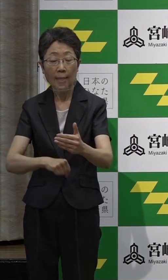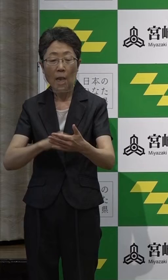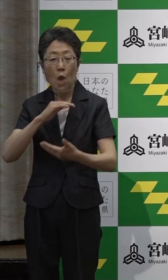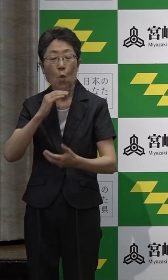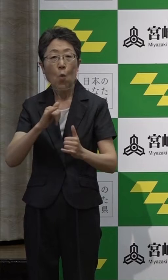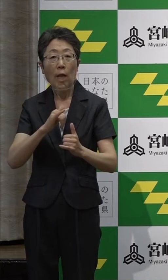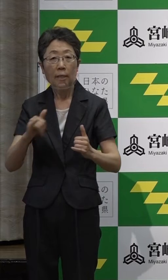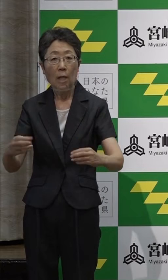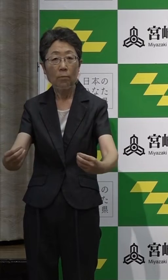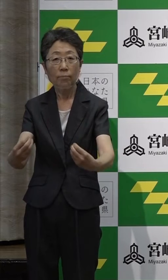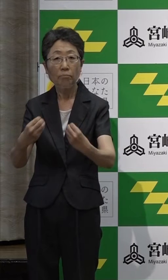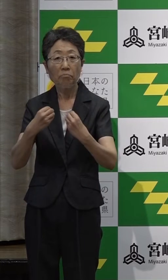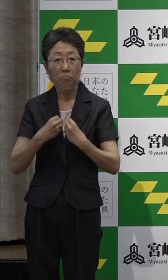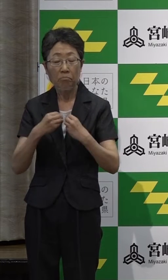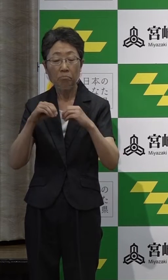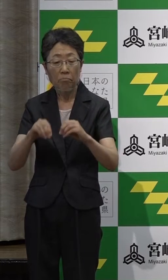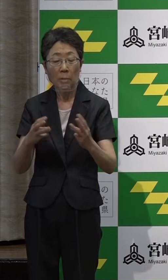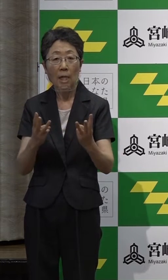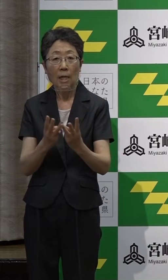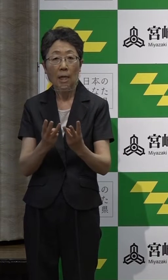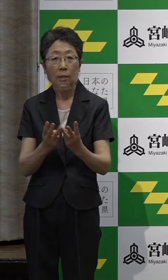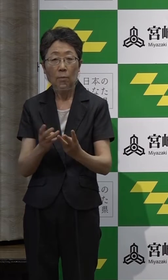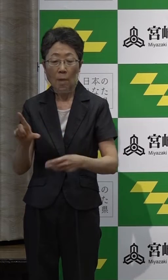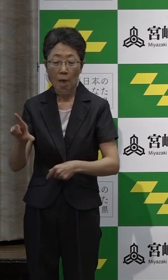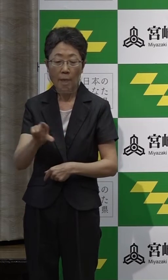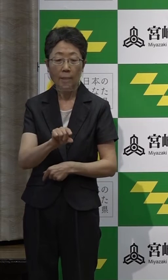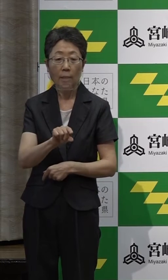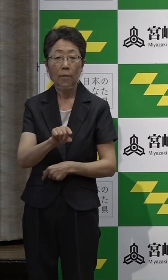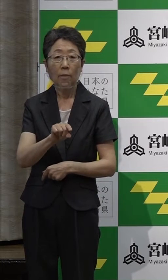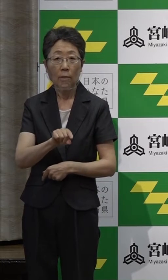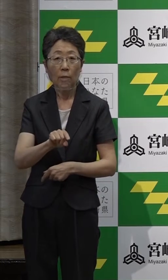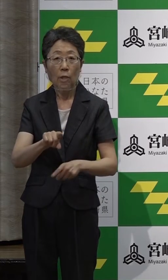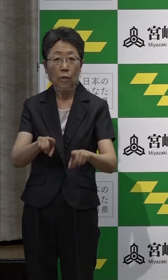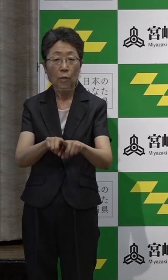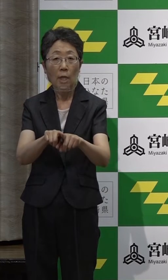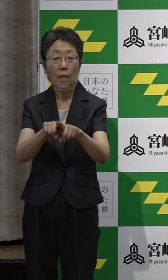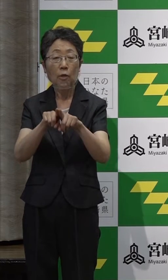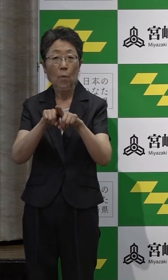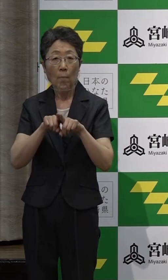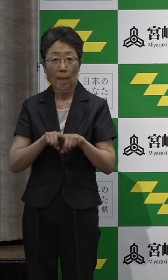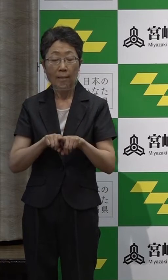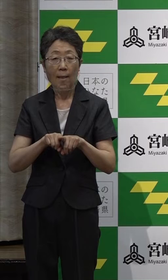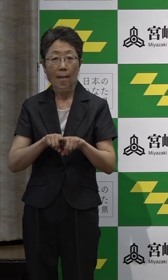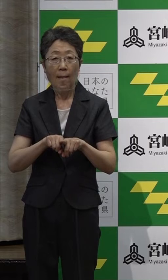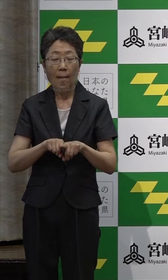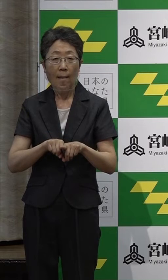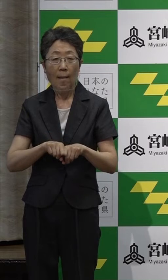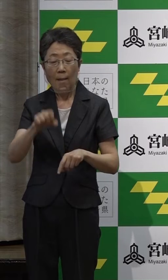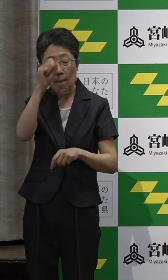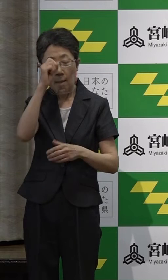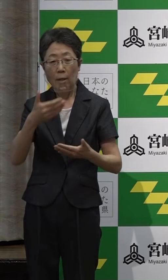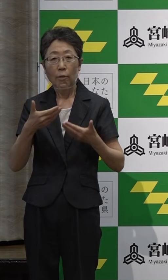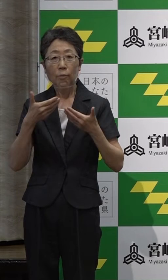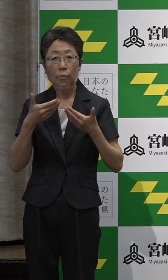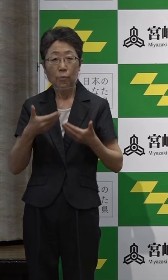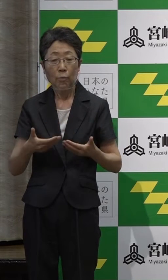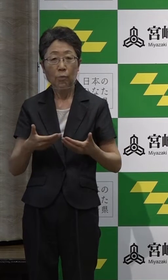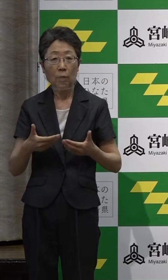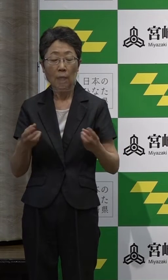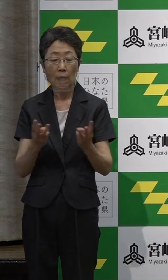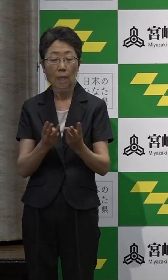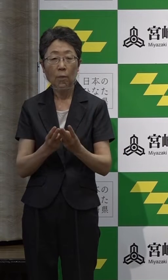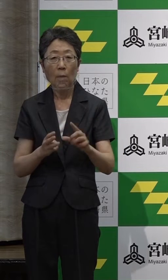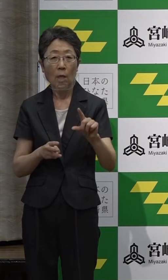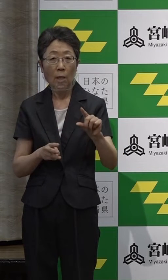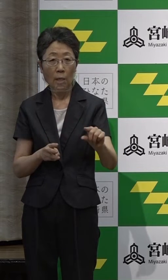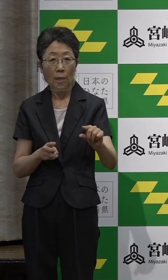減ってきたこと、そのことに伴う重症者の減少というのが見られる。ただ